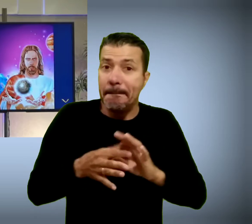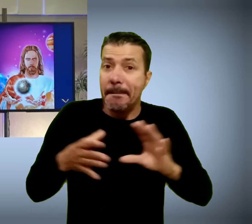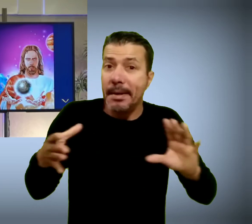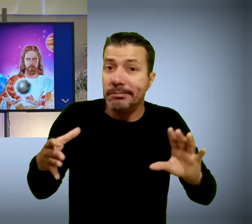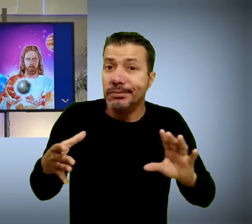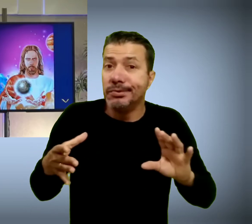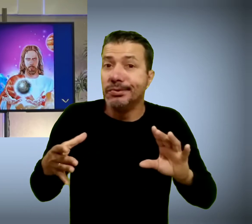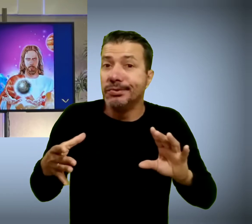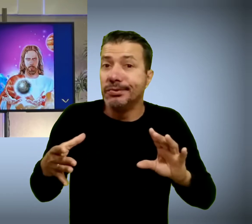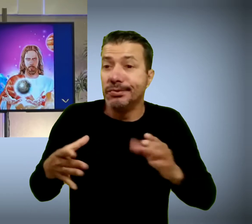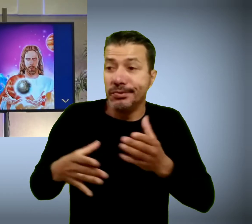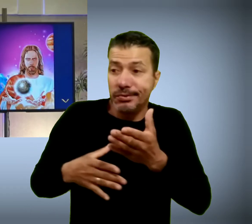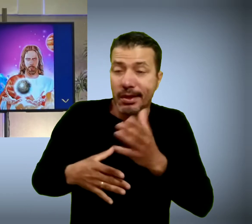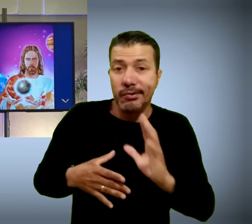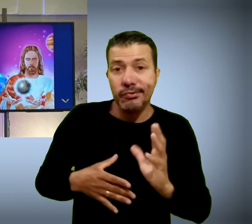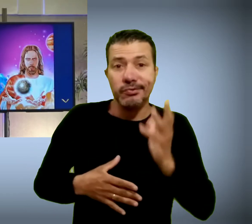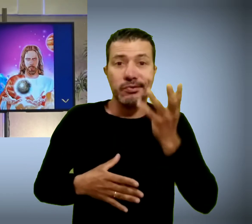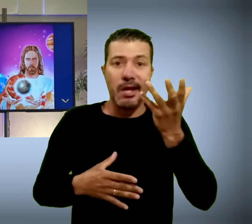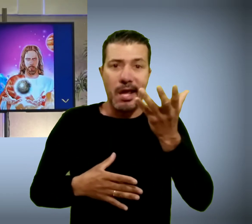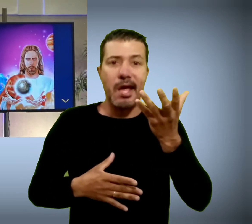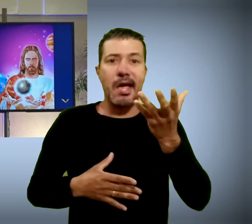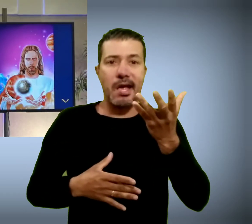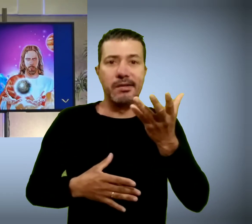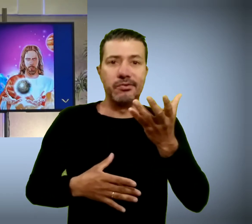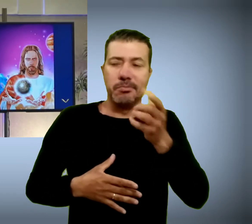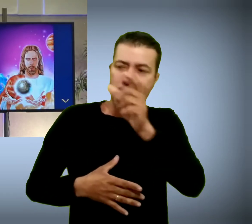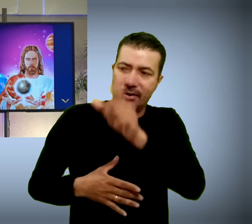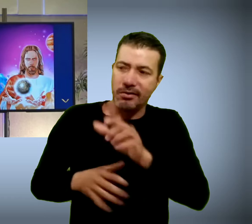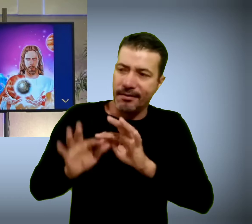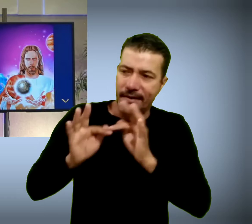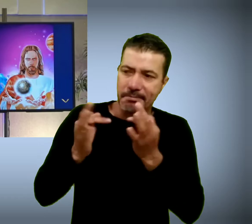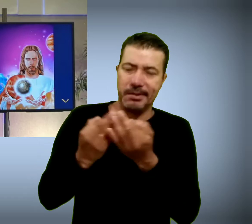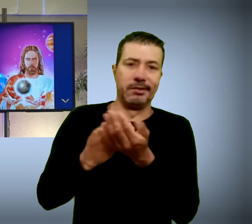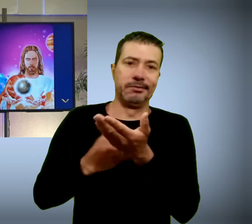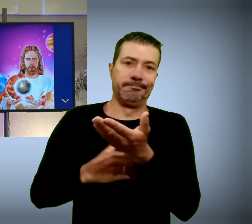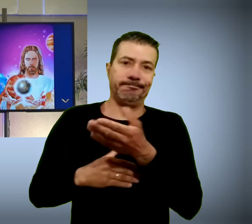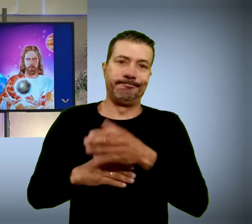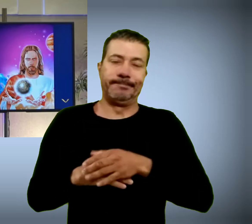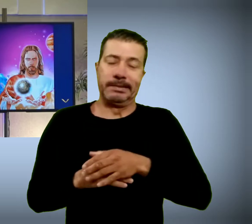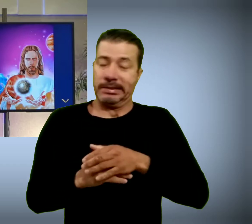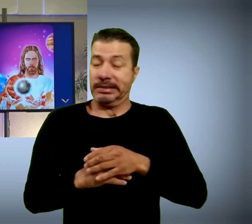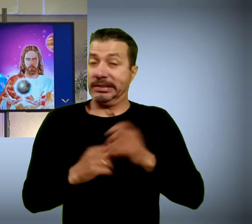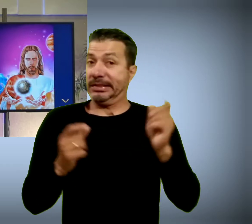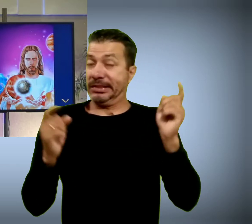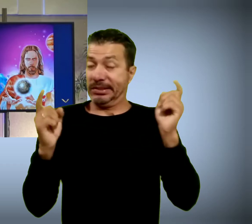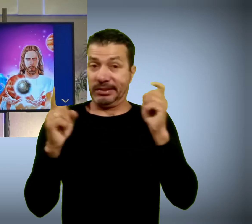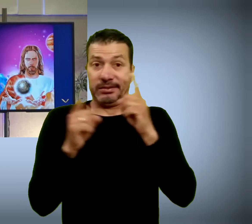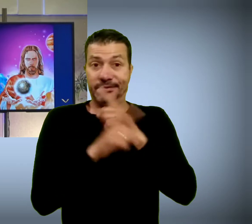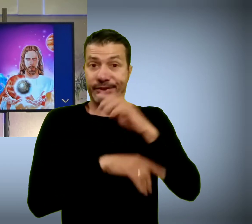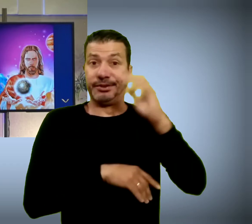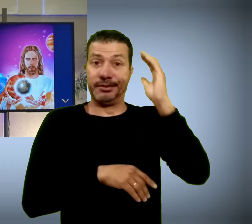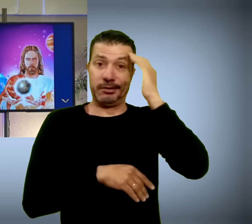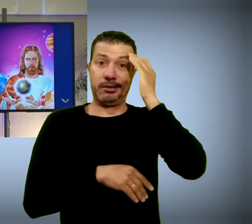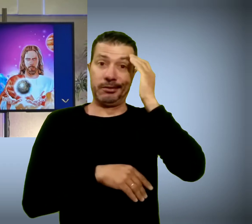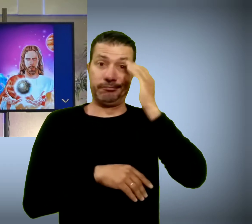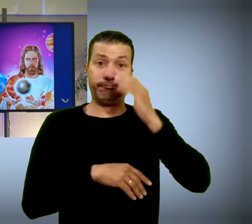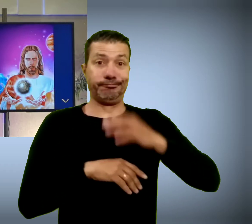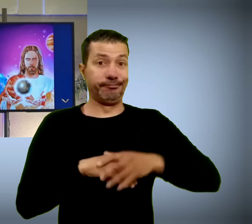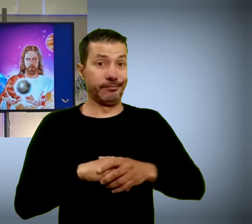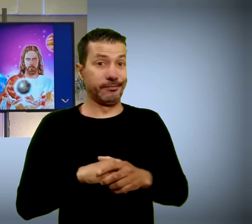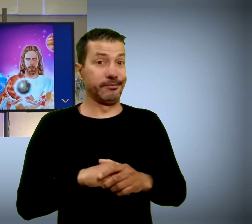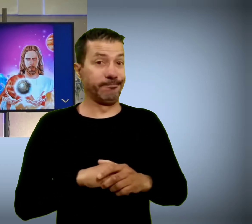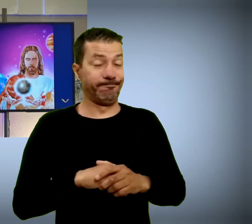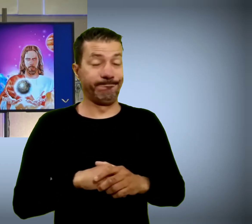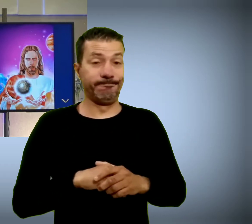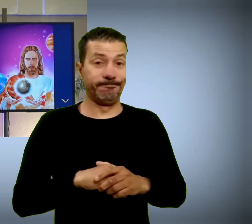mal aconteça ou que sobrevenha sobre nós, sobre os nossos queridos? É difícil de entender, mas a Bíblia apresenta muita coisa que